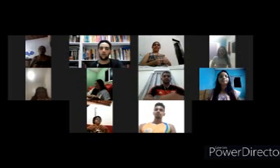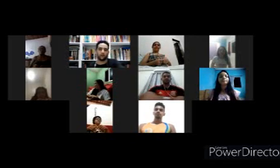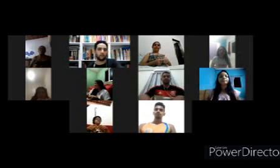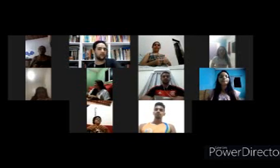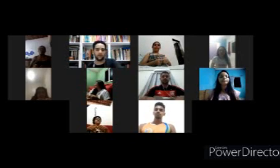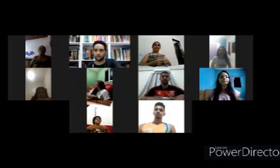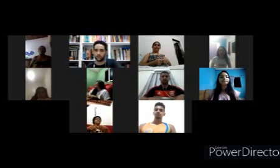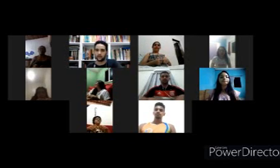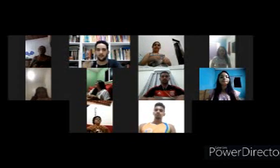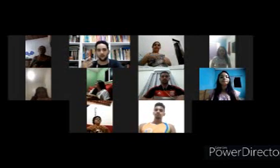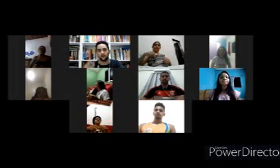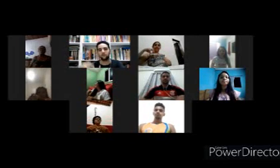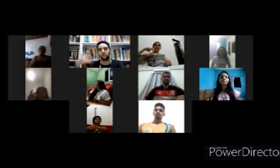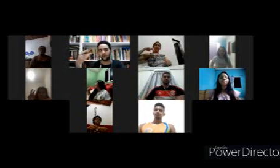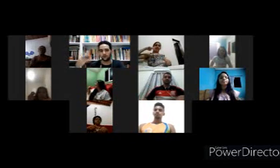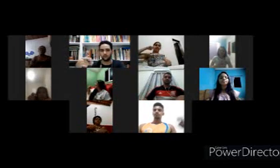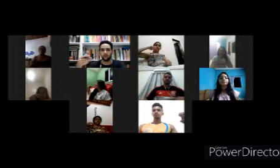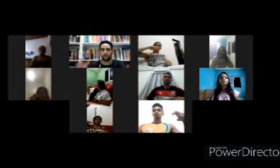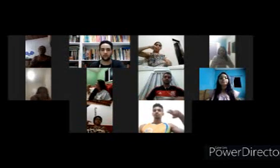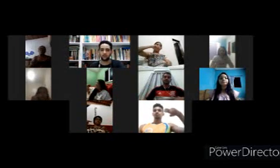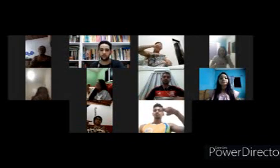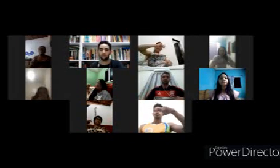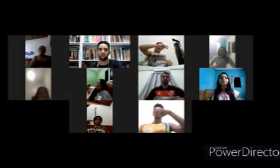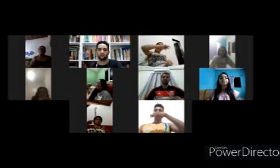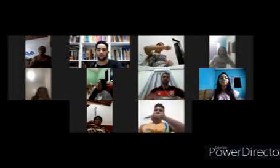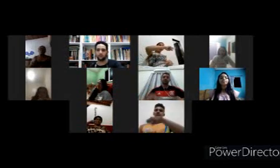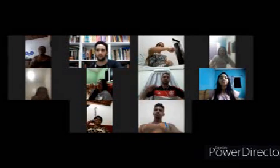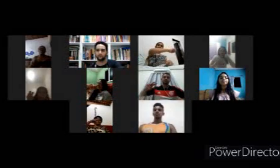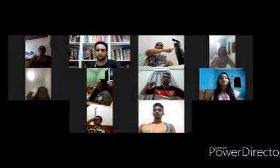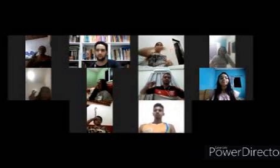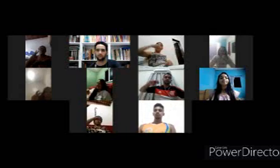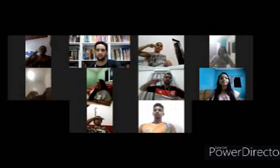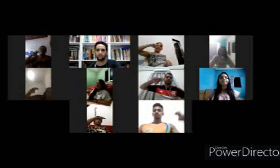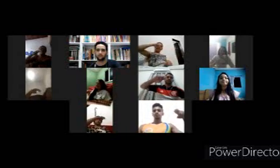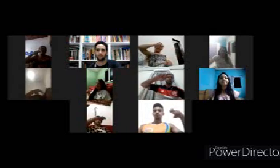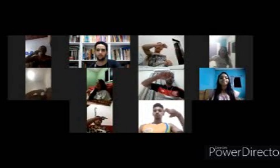Correr. Podem fazer os 3 sinais. Faz um, depois faz o outro, que eu tô vendo todo mundo.